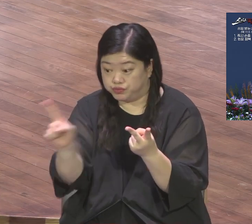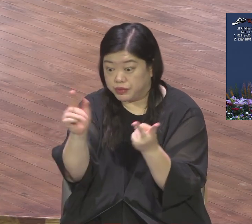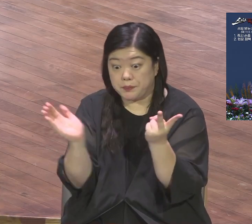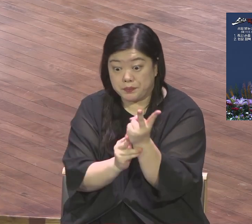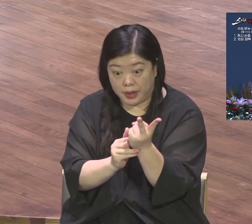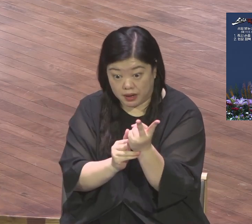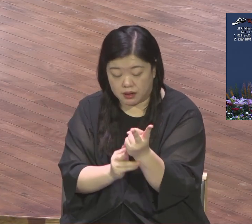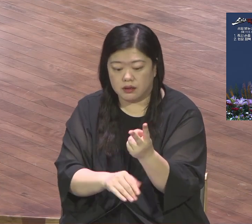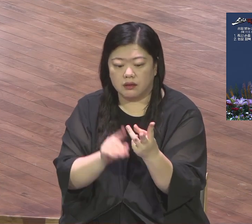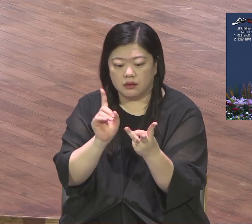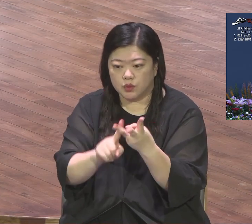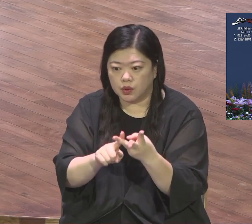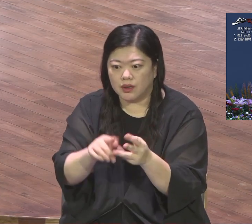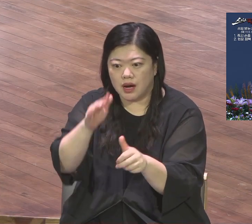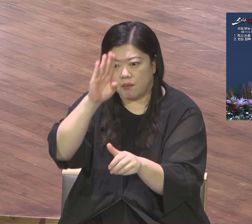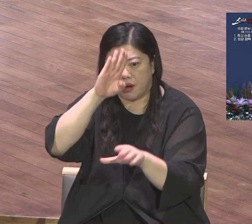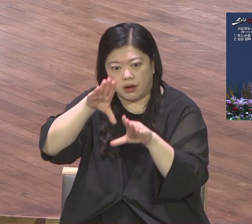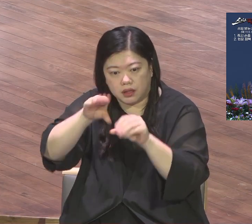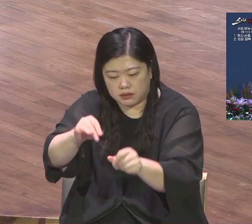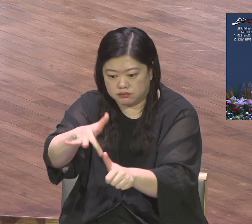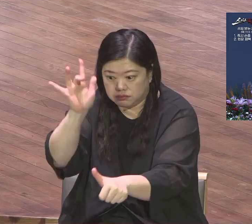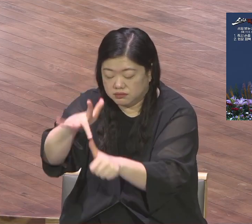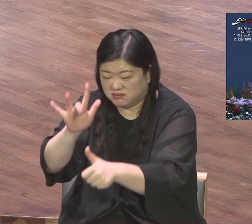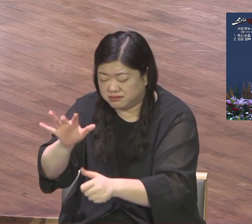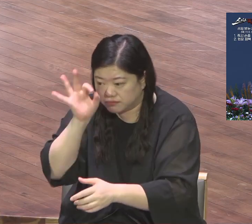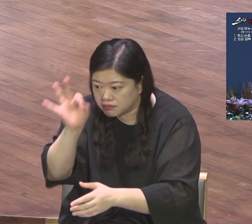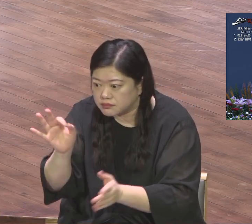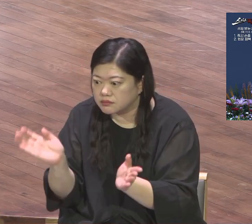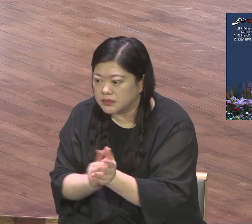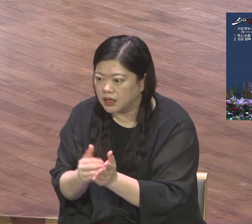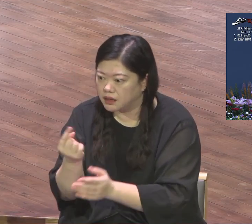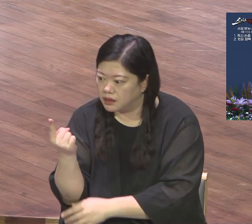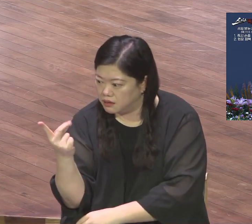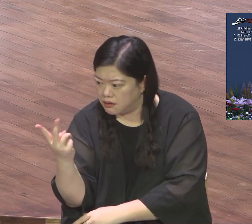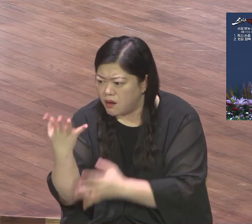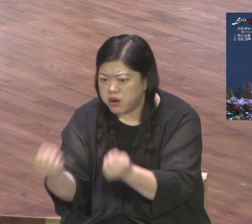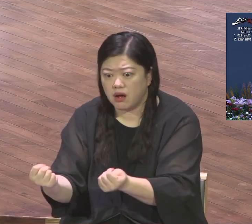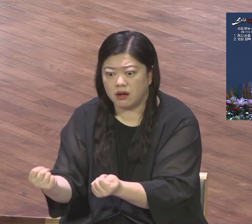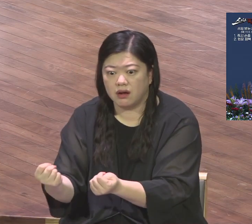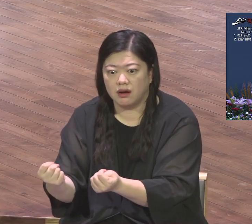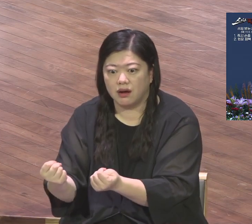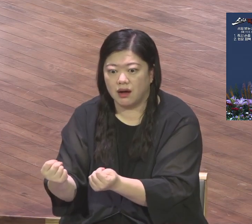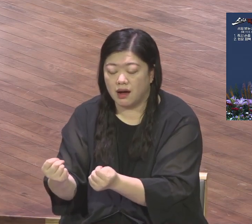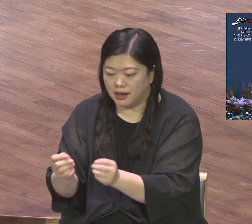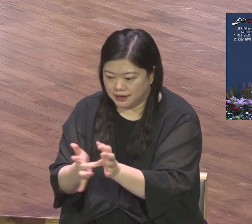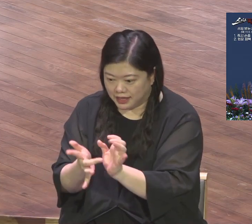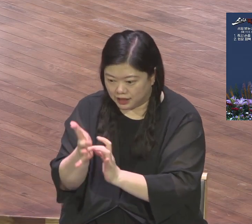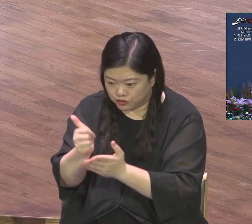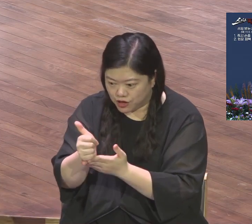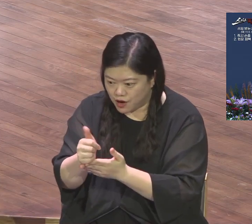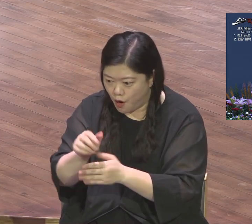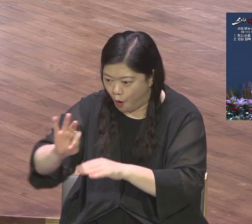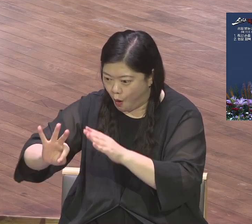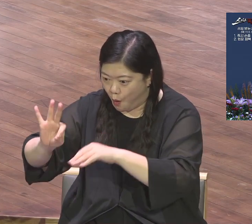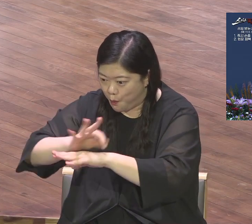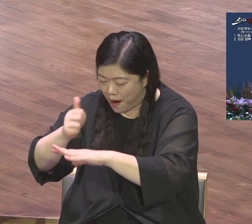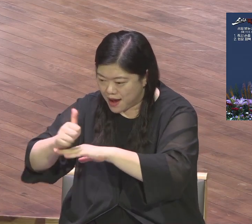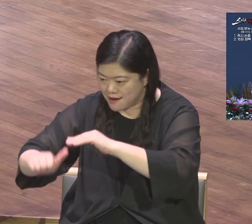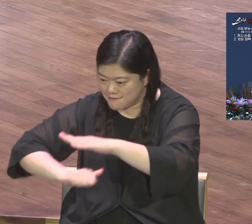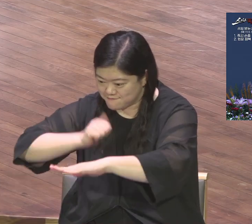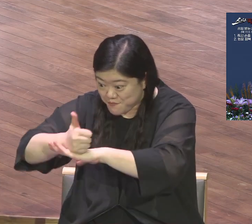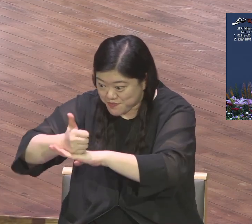이 정도 예수 같으면 로마 압제 해방시켜 우리를 이 땅에 잘 살게 해주실 것이다.